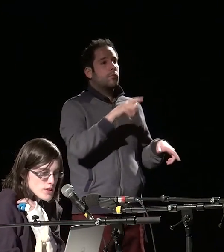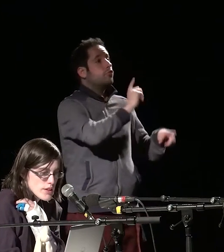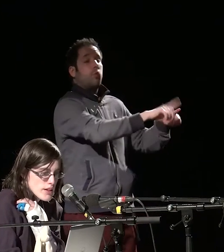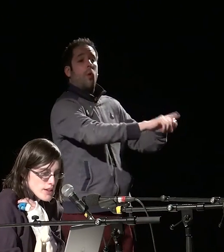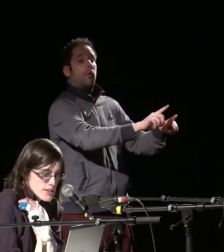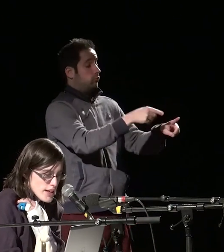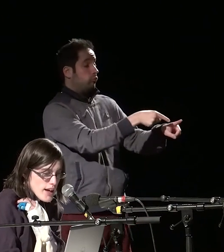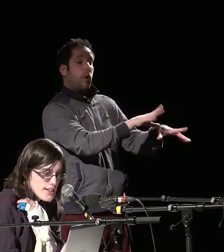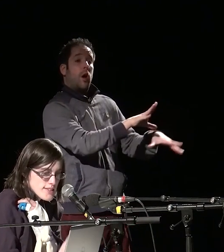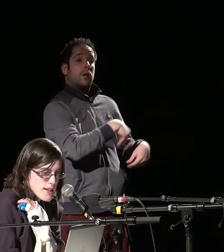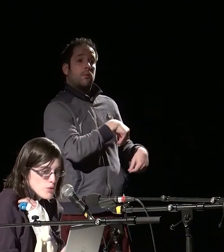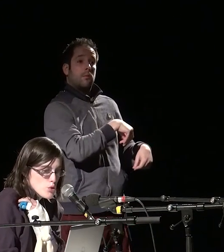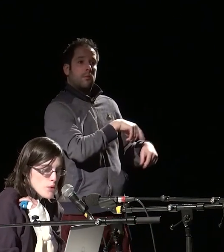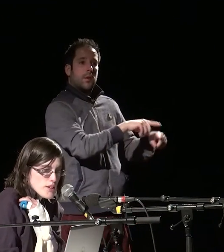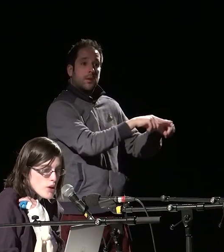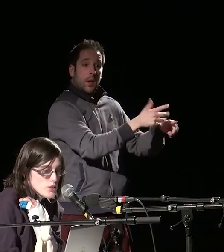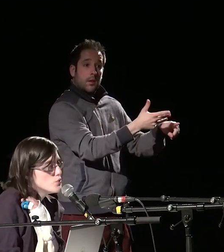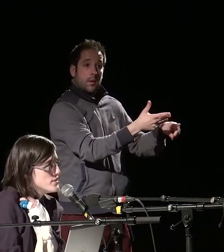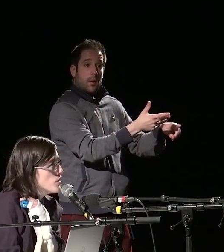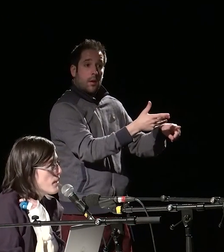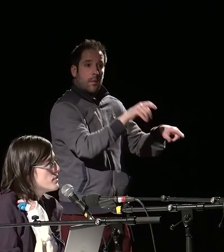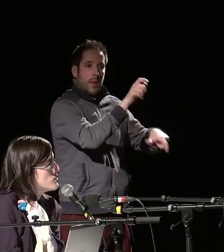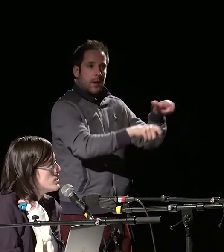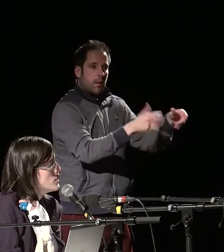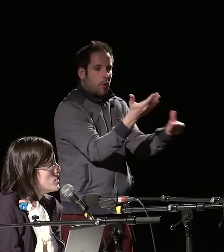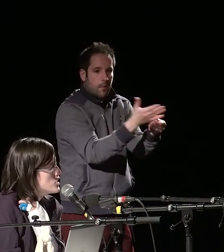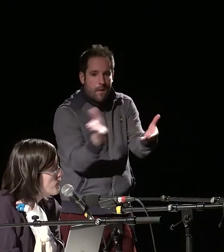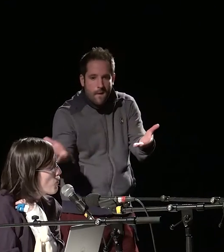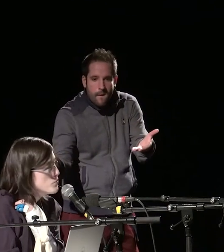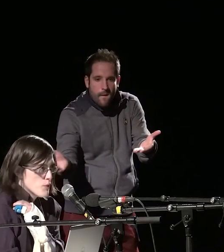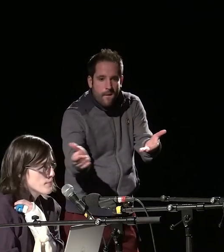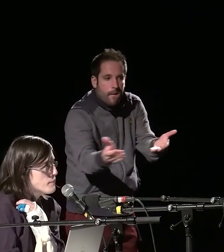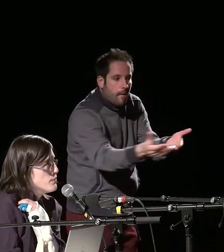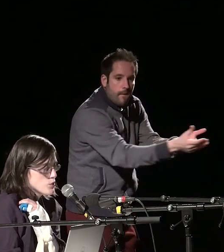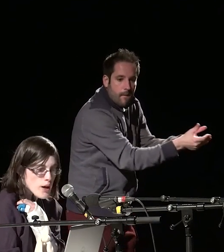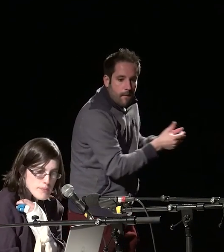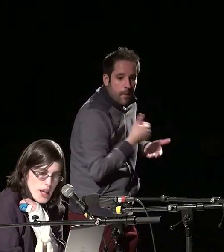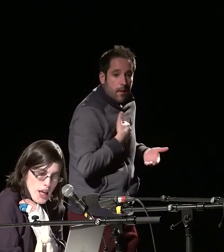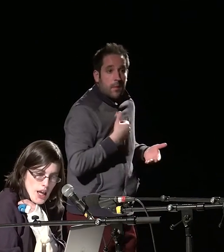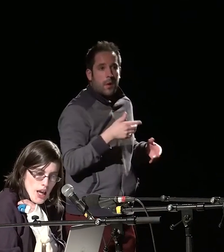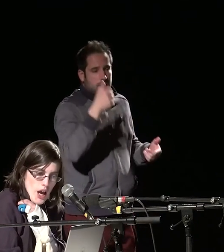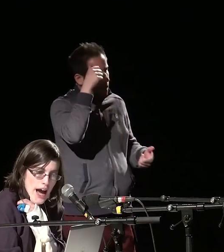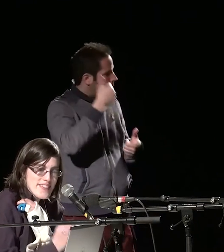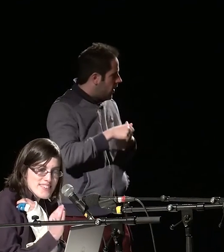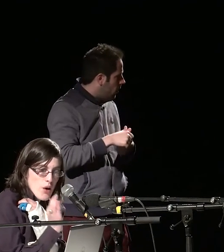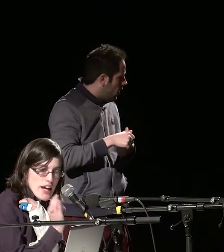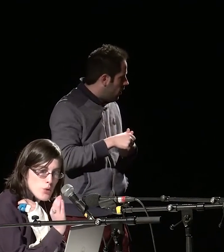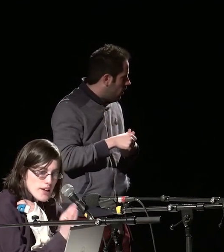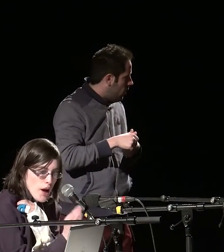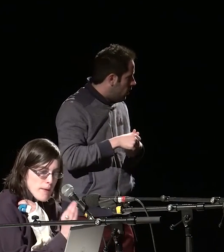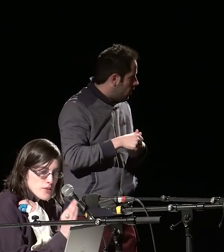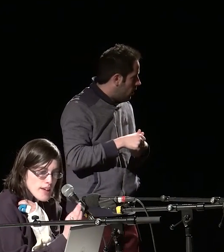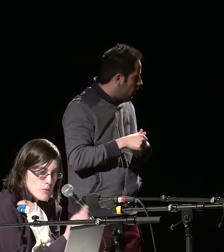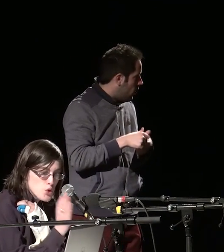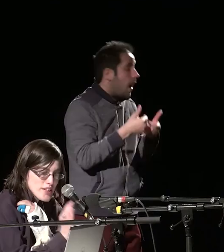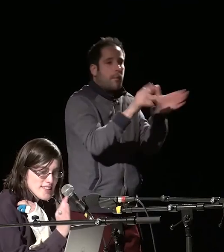chose qui est un système de documentation individualisant et permanent. Je sais pas pour vous, mais moi, ça me rappelle les boîtes noires. Un interrogatoire